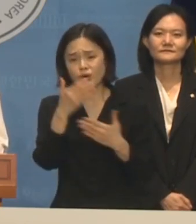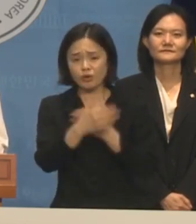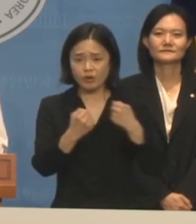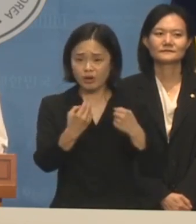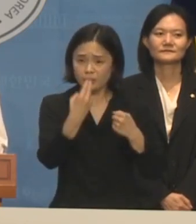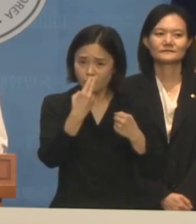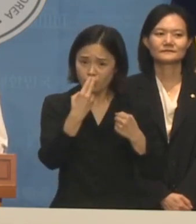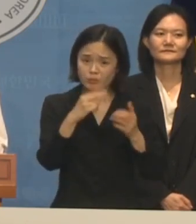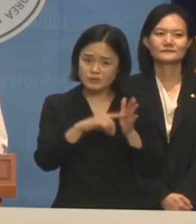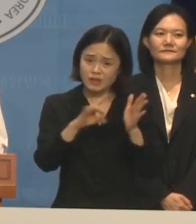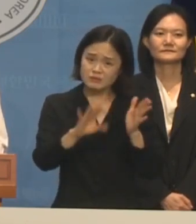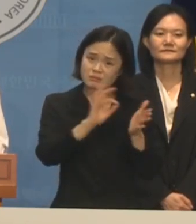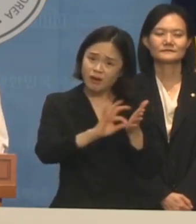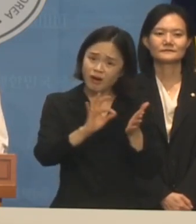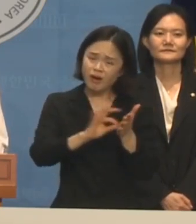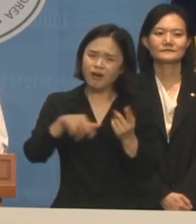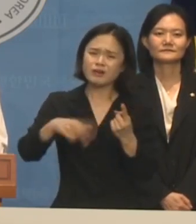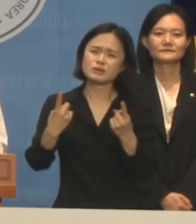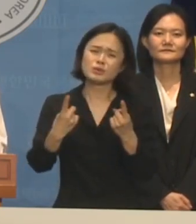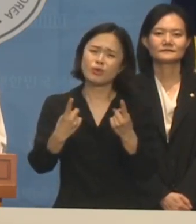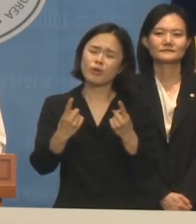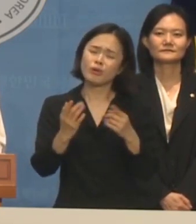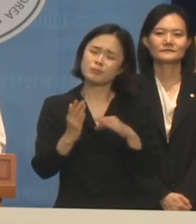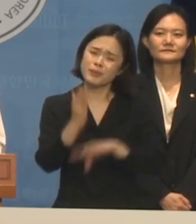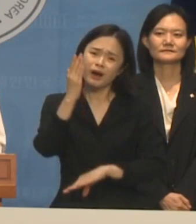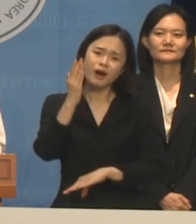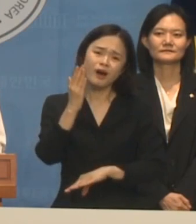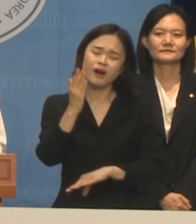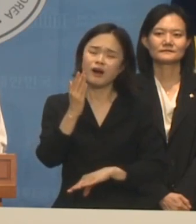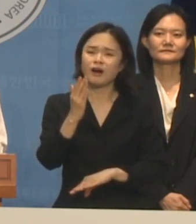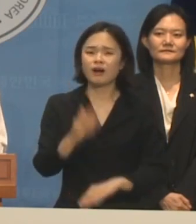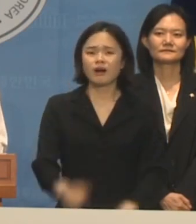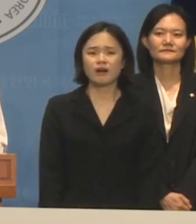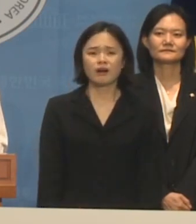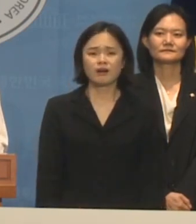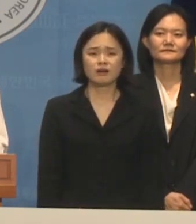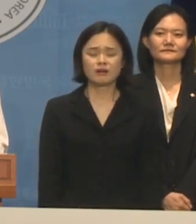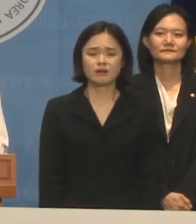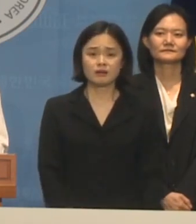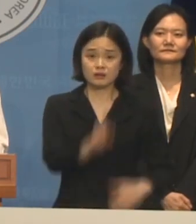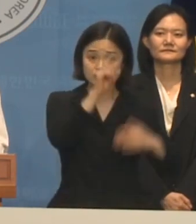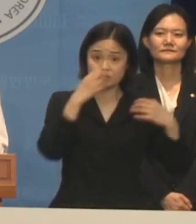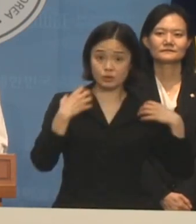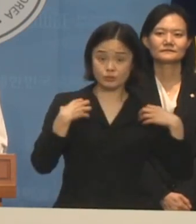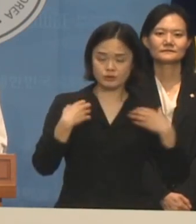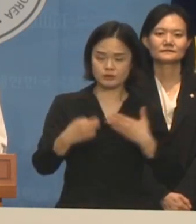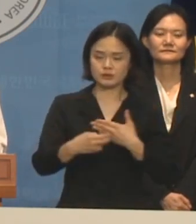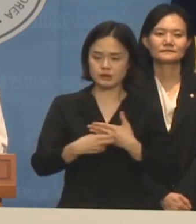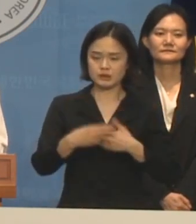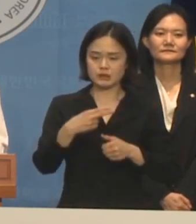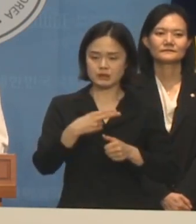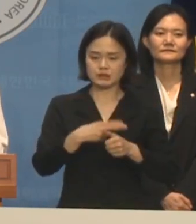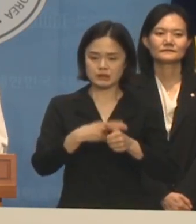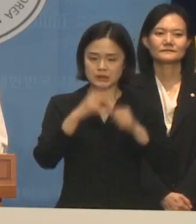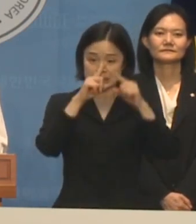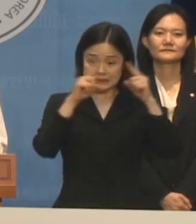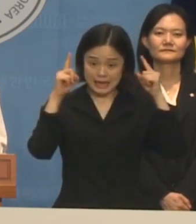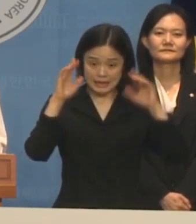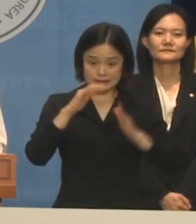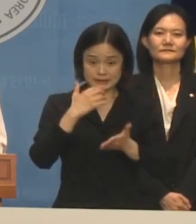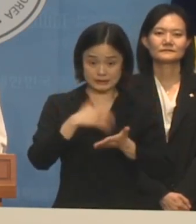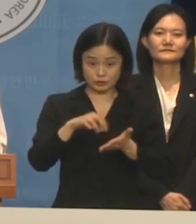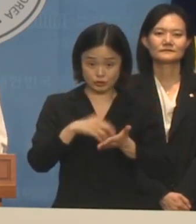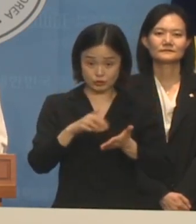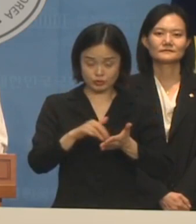속절없이 허비되고 있습니다. 정부는 지역 및 필수 진료를 강화한다며 의대 지원을 추진하고 있습니다만 의사가 몇